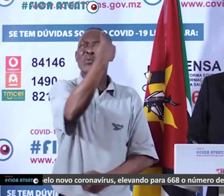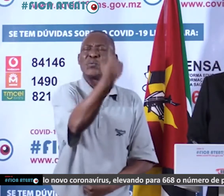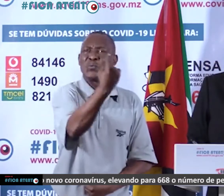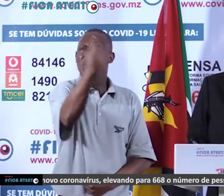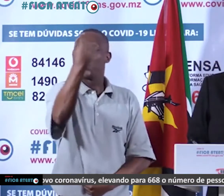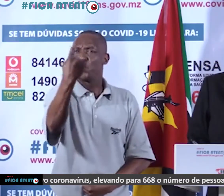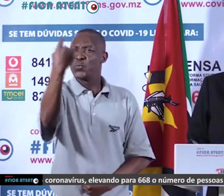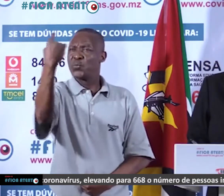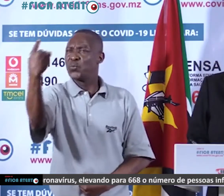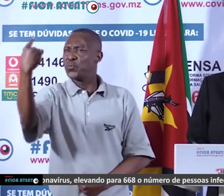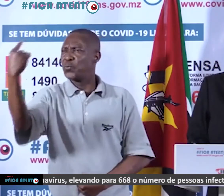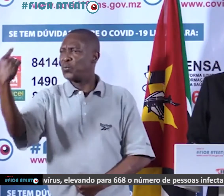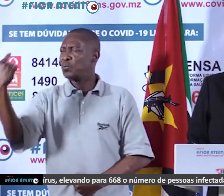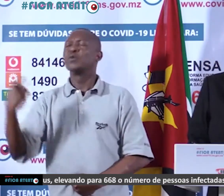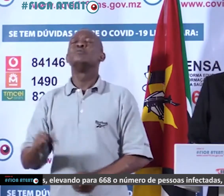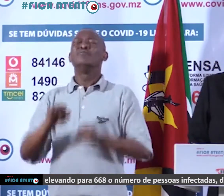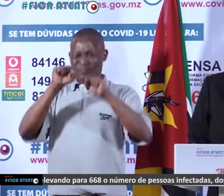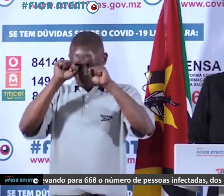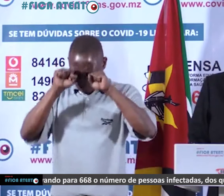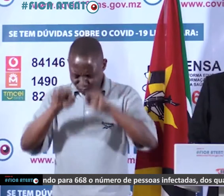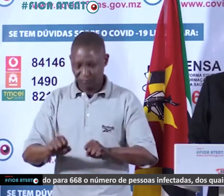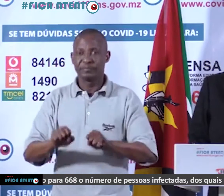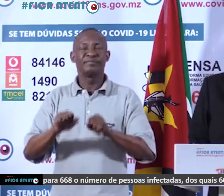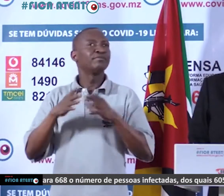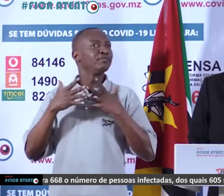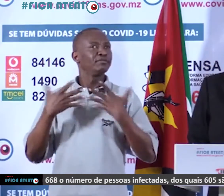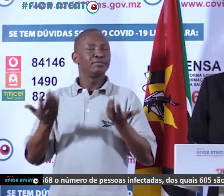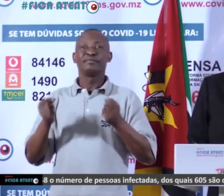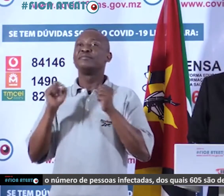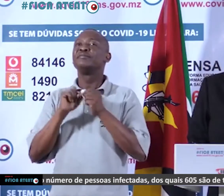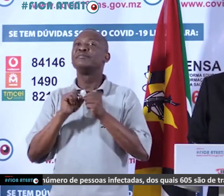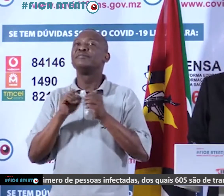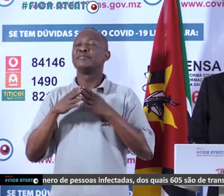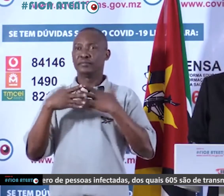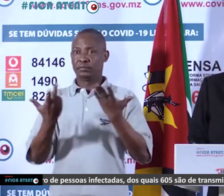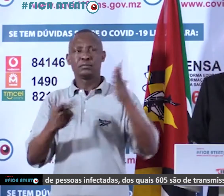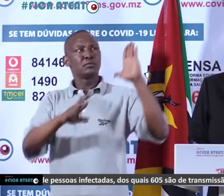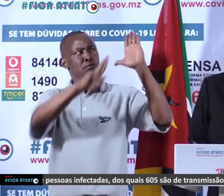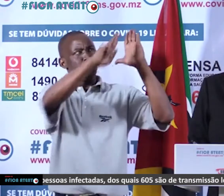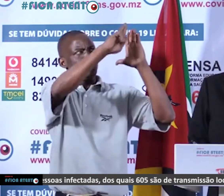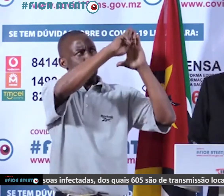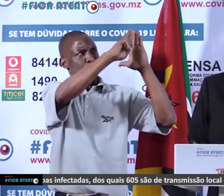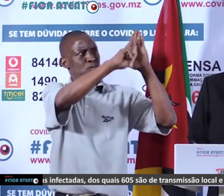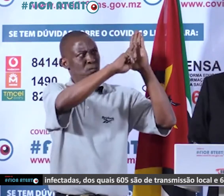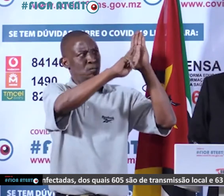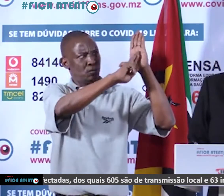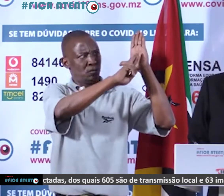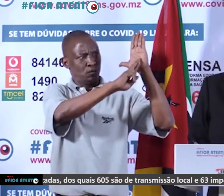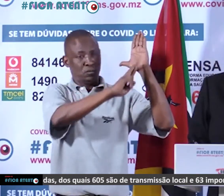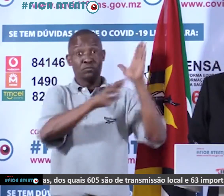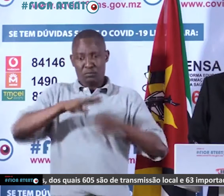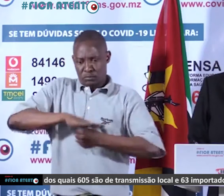devemos contribuir para a implementação destas medidas de prevenção